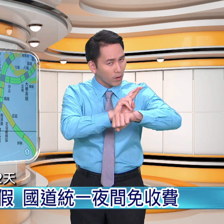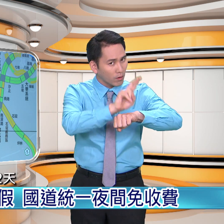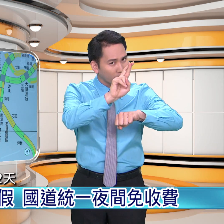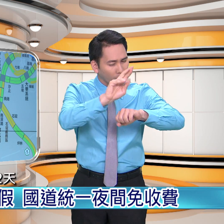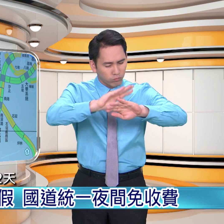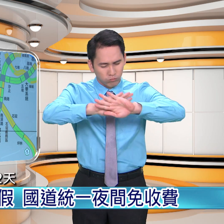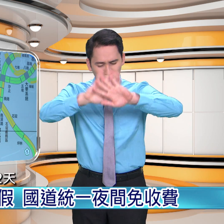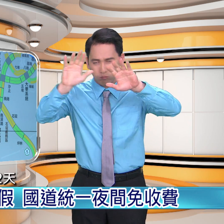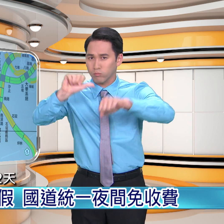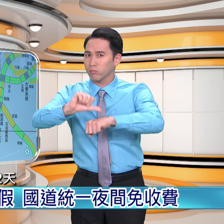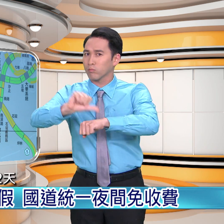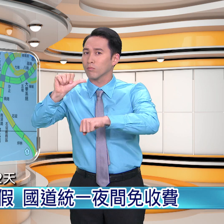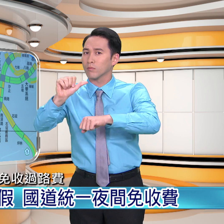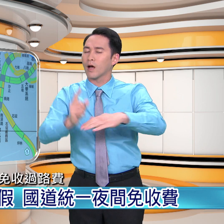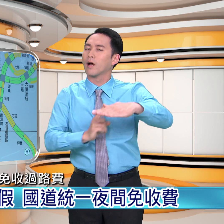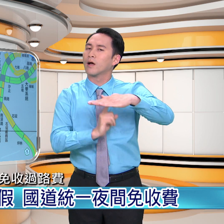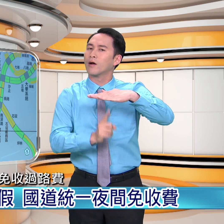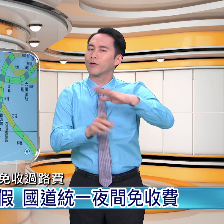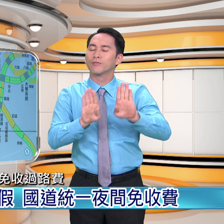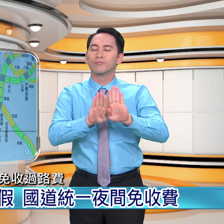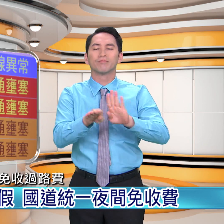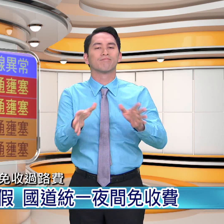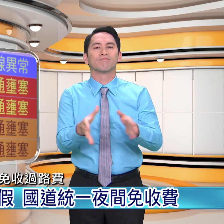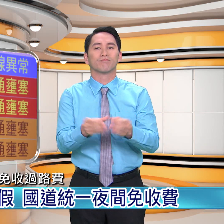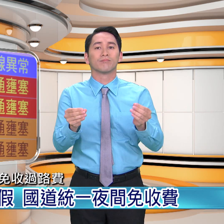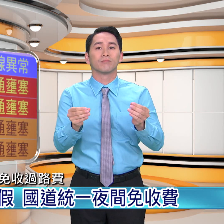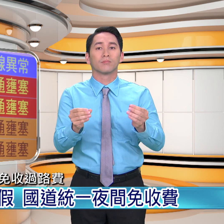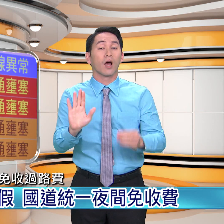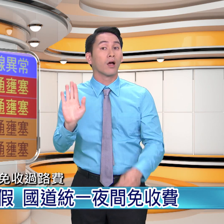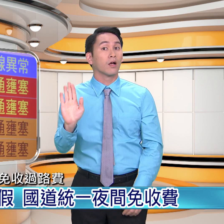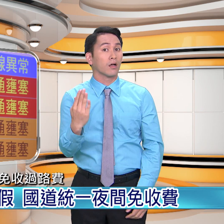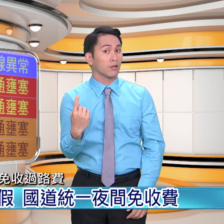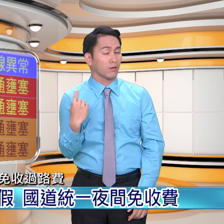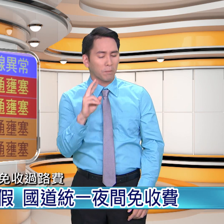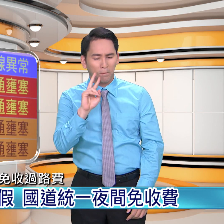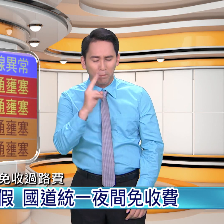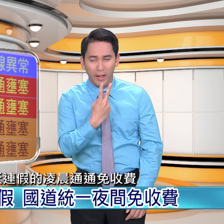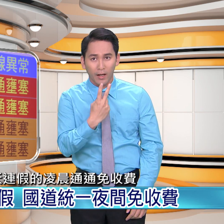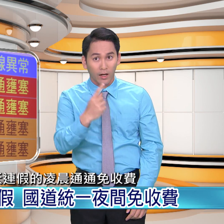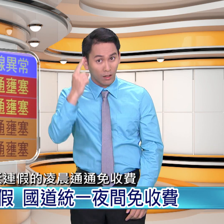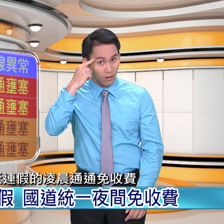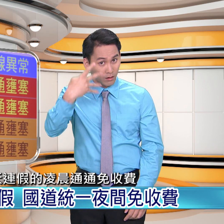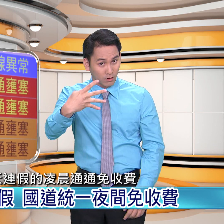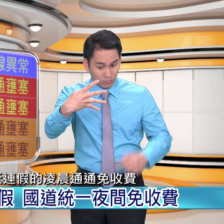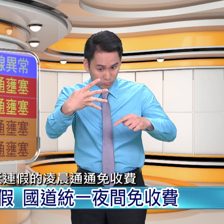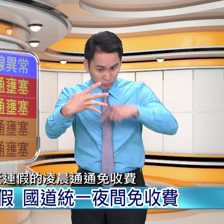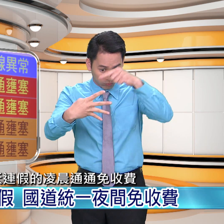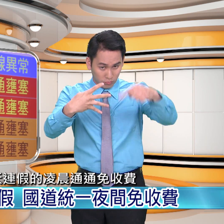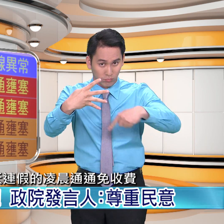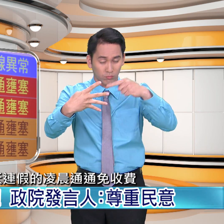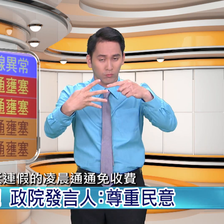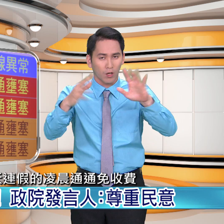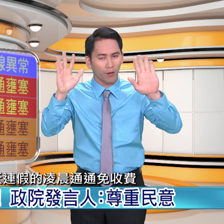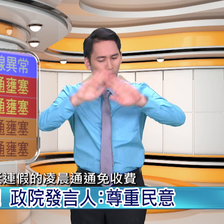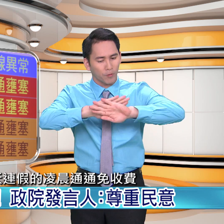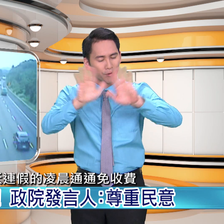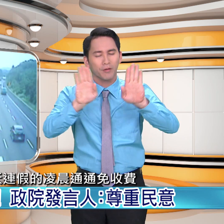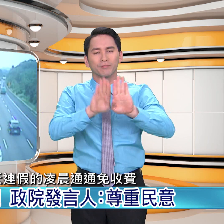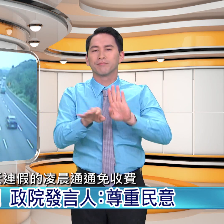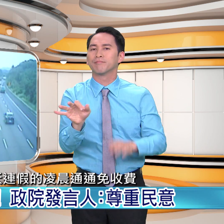头尾两天凌晨零点到五点免收过路费，昨天又变成四天连假凌晨